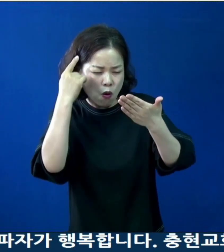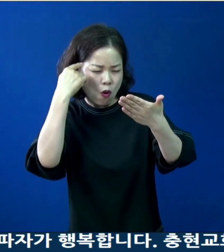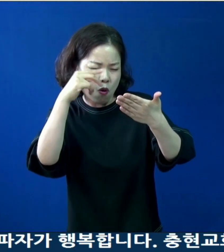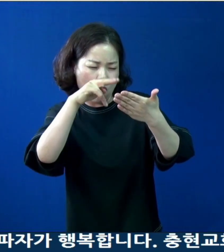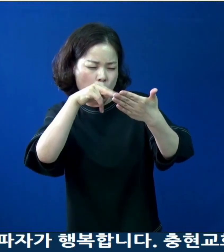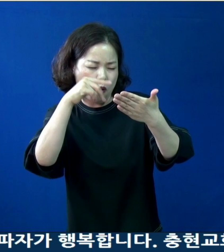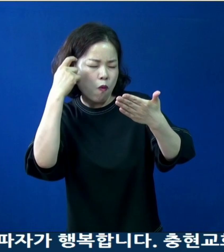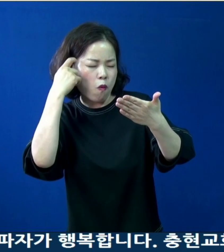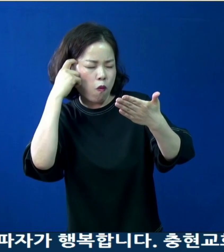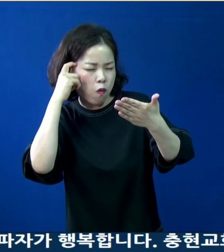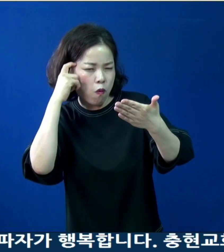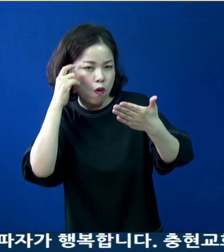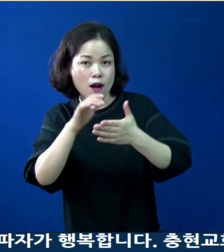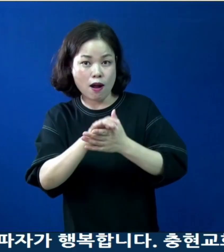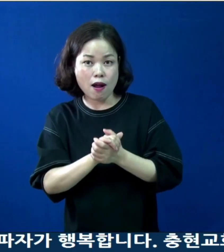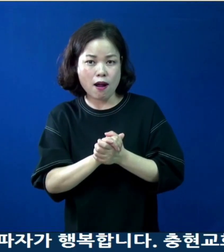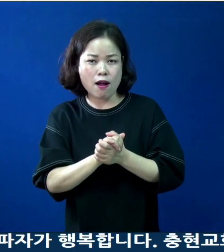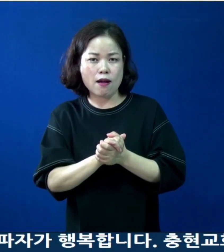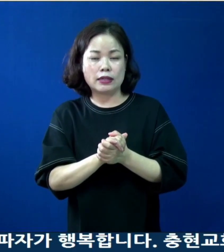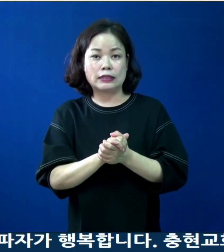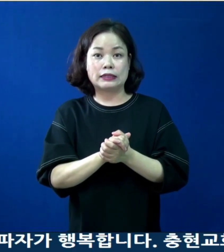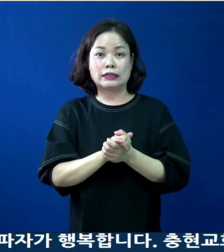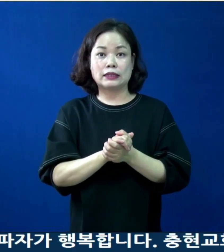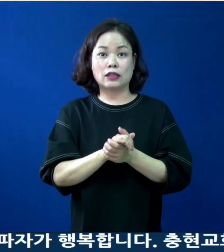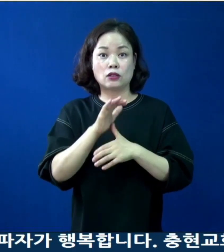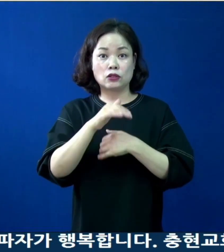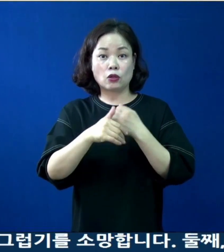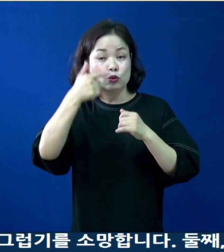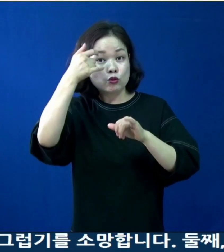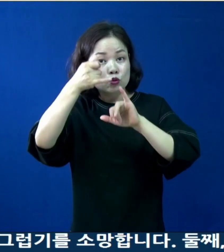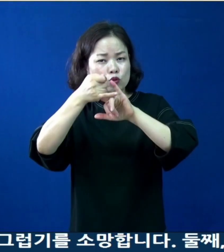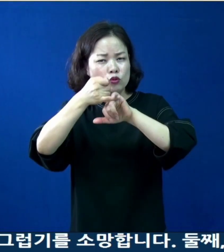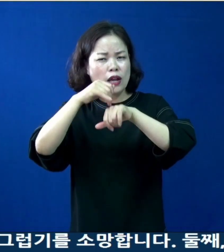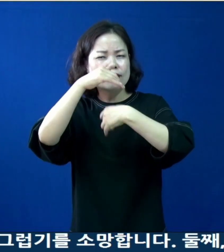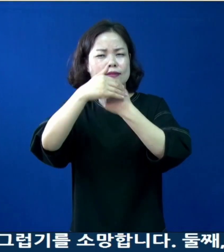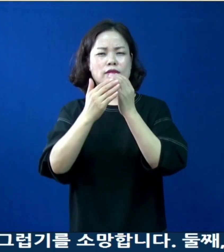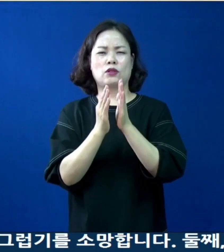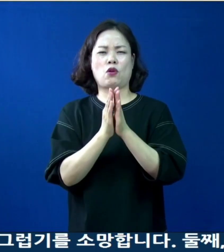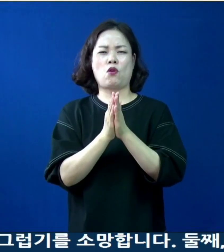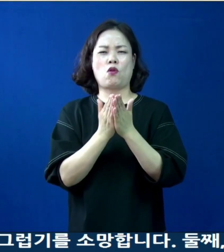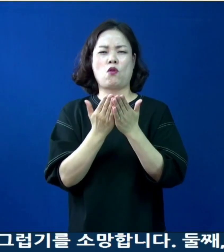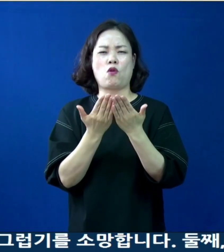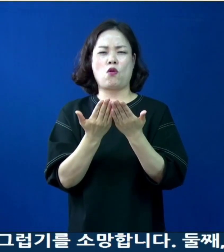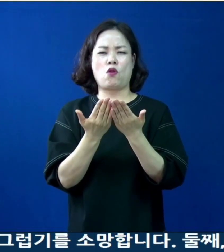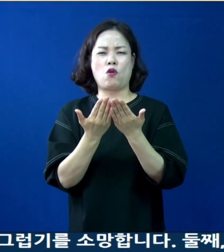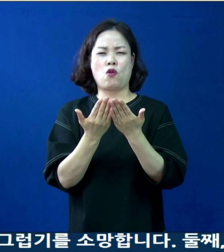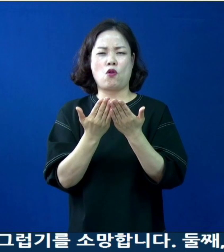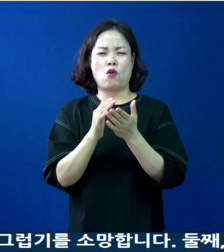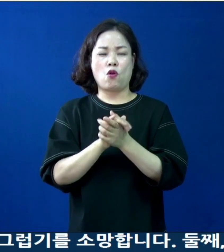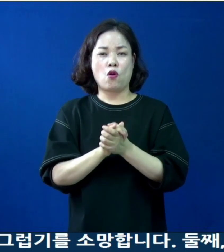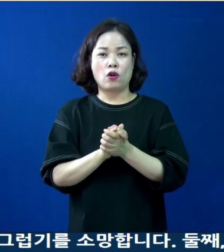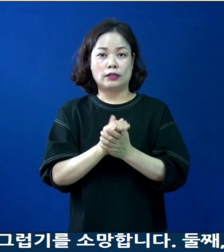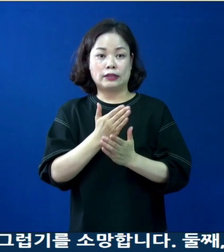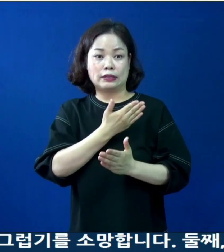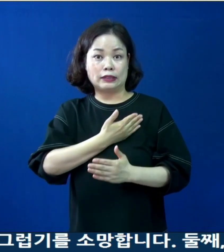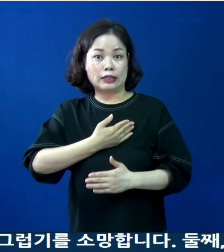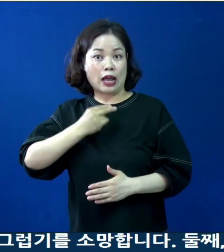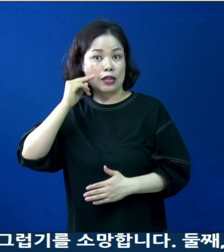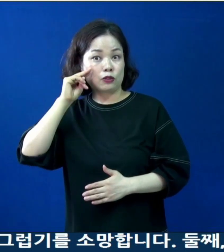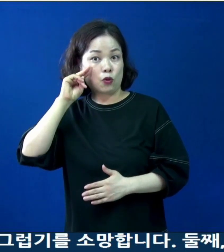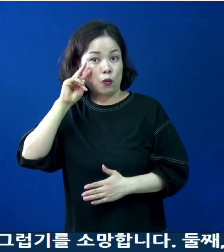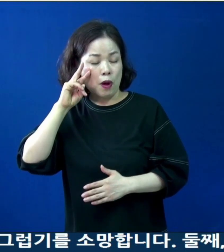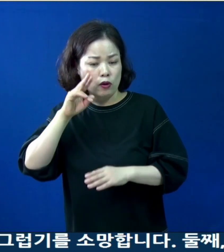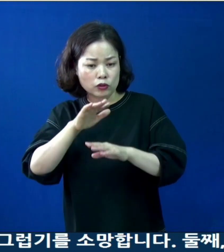상고했다. 성경을 상고했다. 이때 성경은 구약 성경일 것 같아요. 근데 구약 성경을 사도 바울이 풀이해